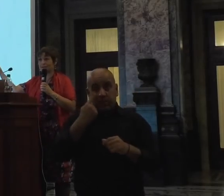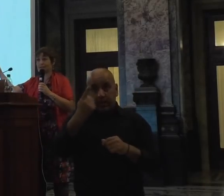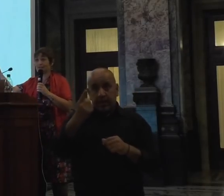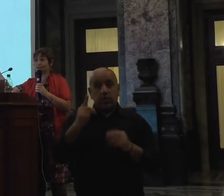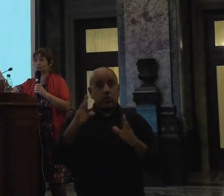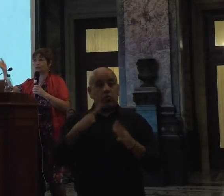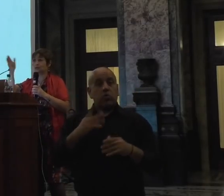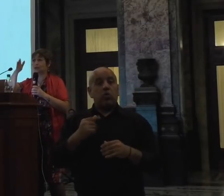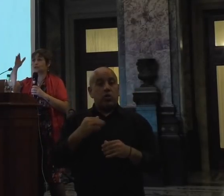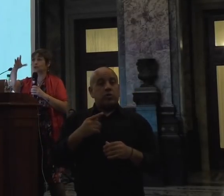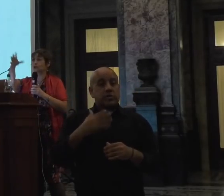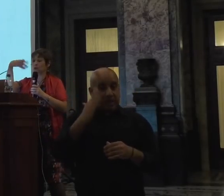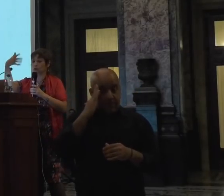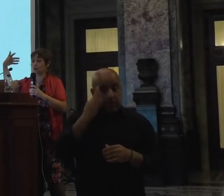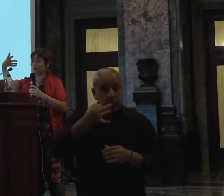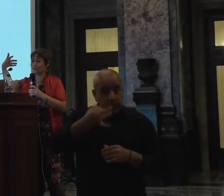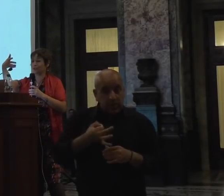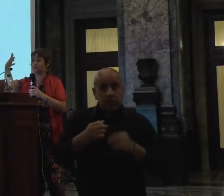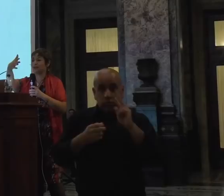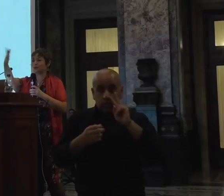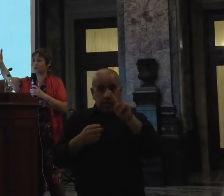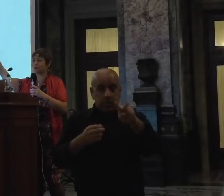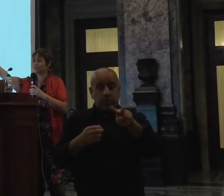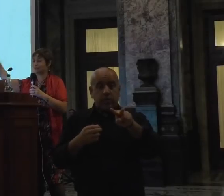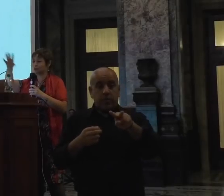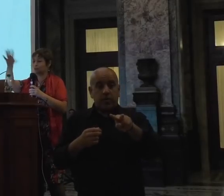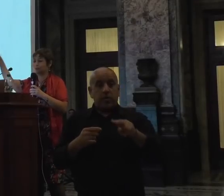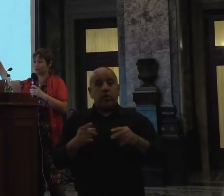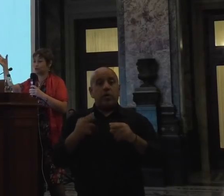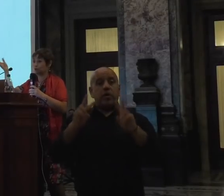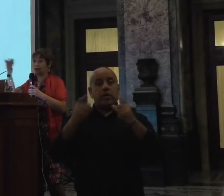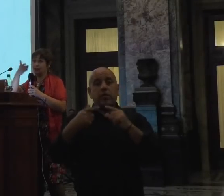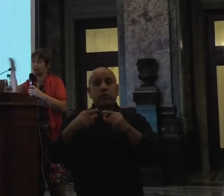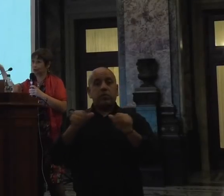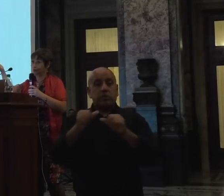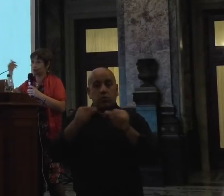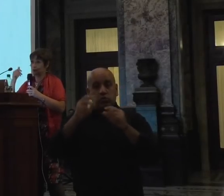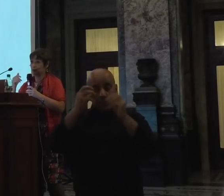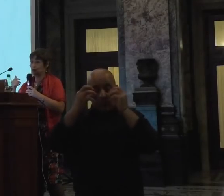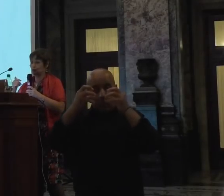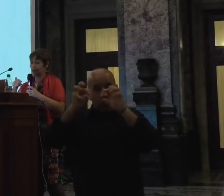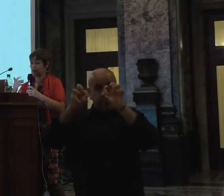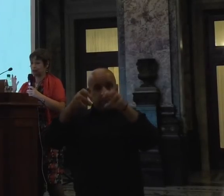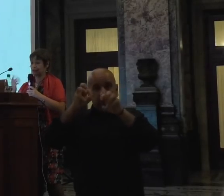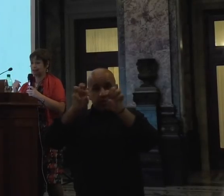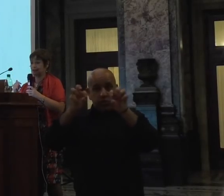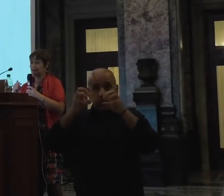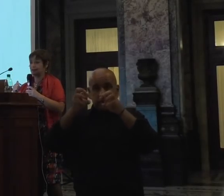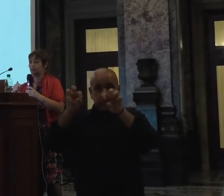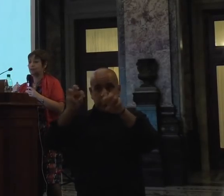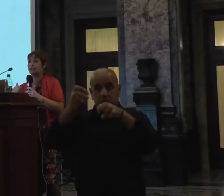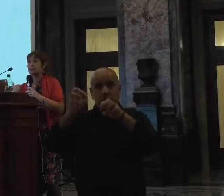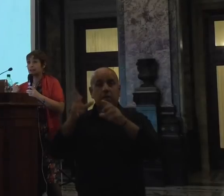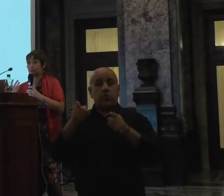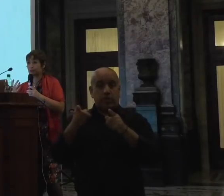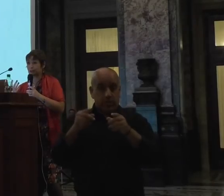atención manifiesta, como instruí como ilustré cuando hicimos movimientos oculares o con los movimientos oculares que ustedes están